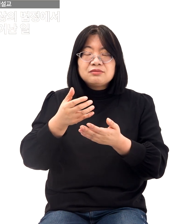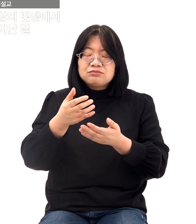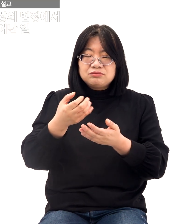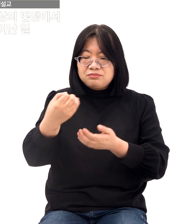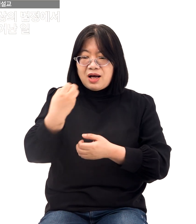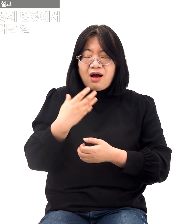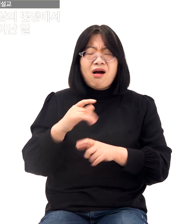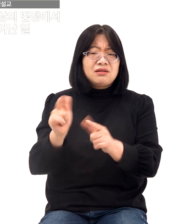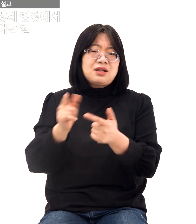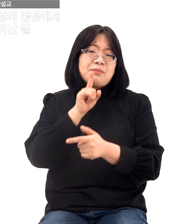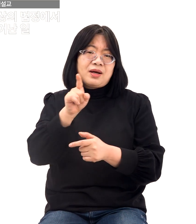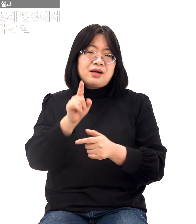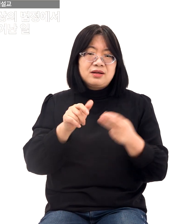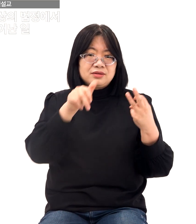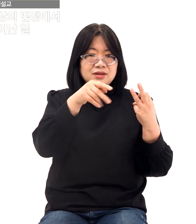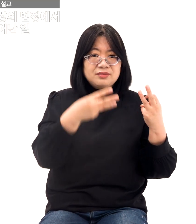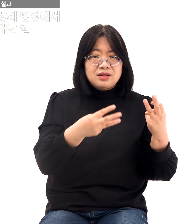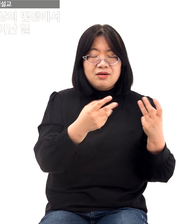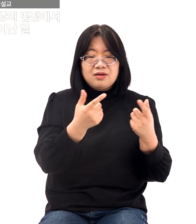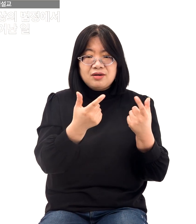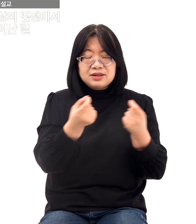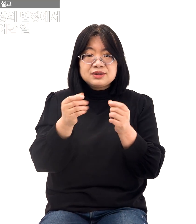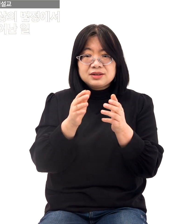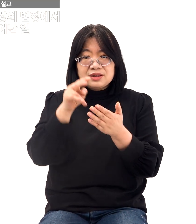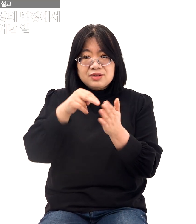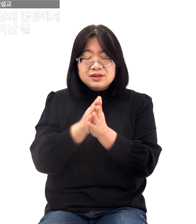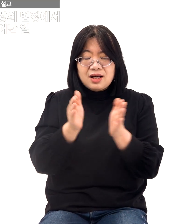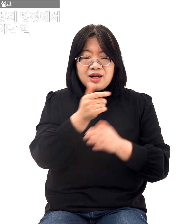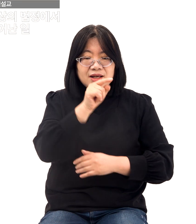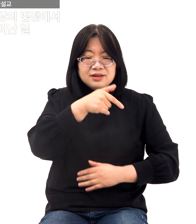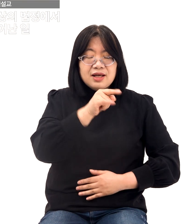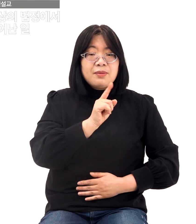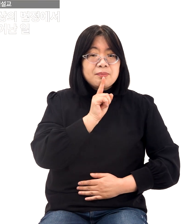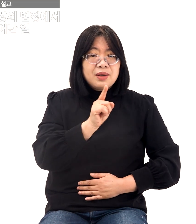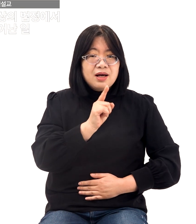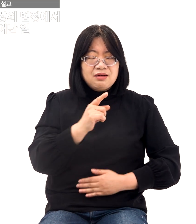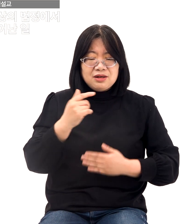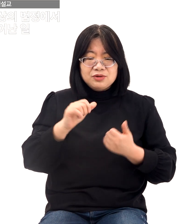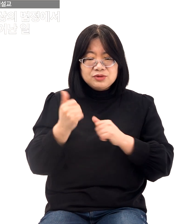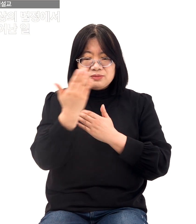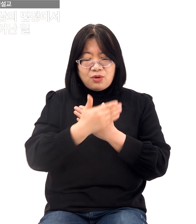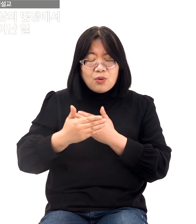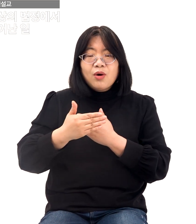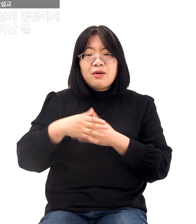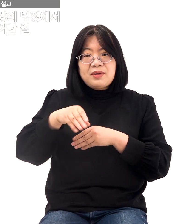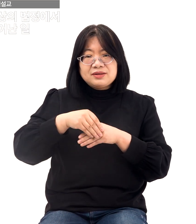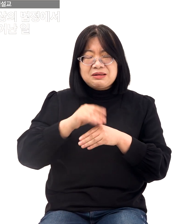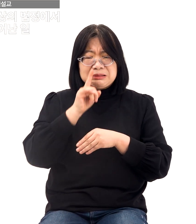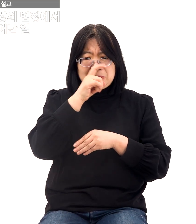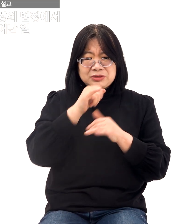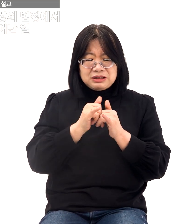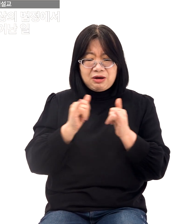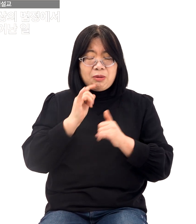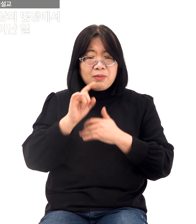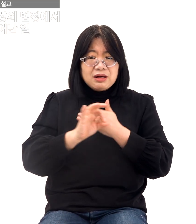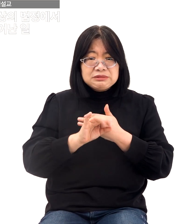13절 우리 한번 같이 읽읍시다. 시작. 학개가 이르되 시체를 만져서 부정하여진 자가 만일 그것들 가운데